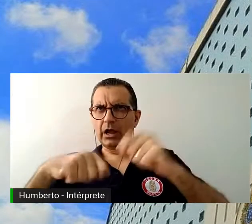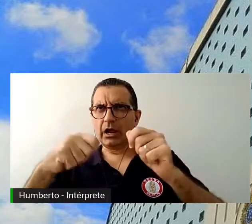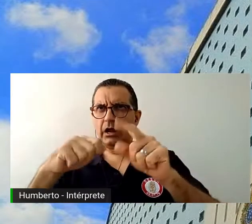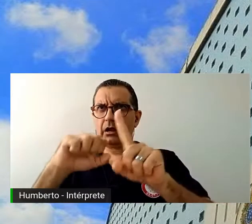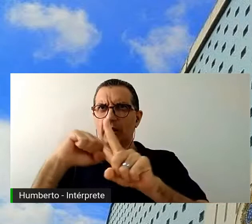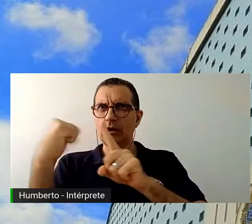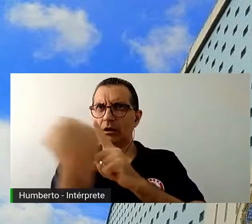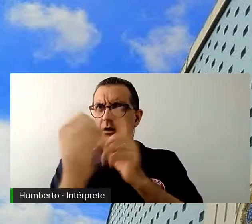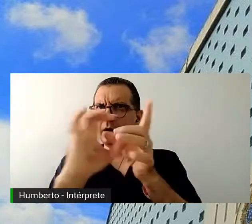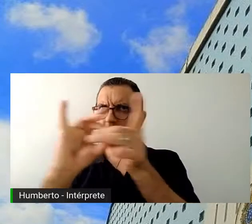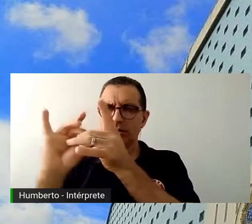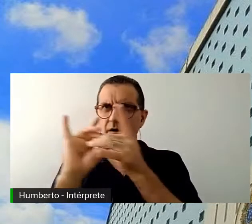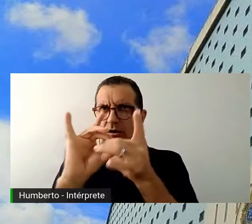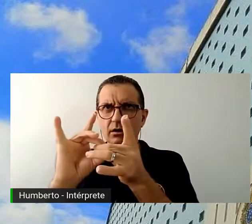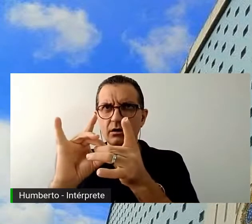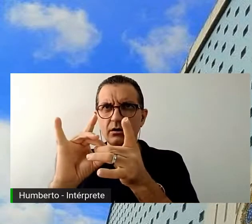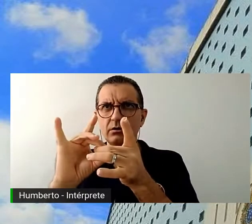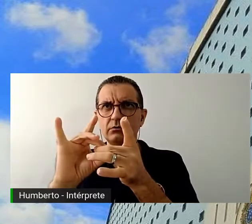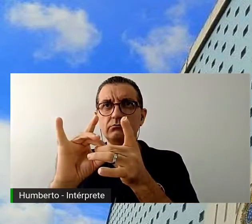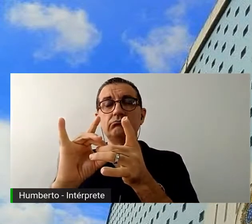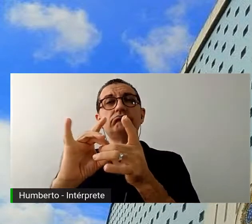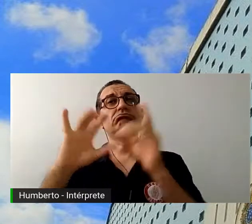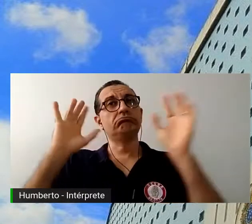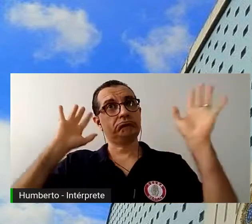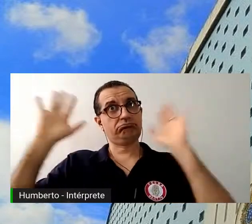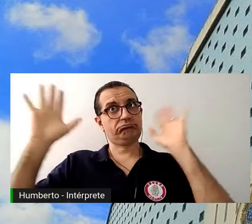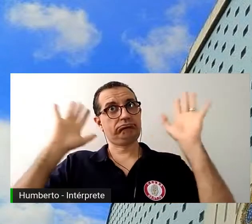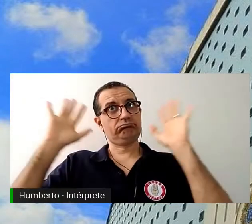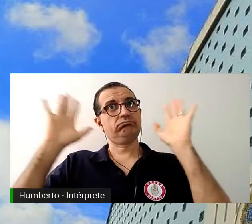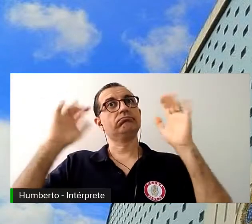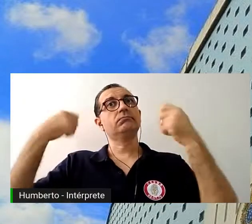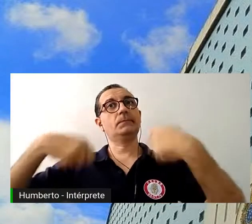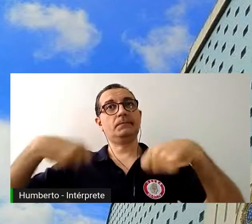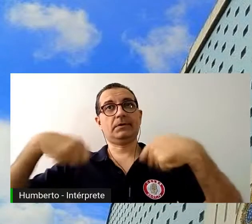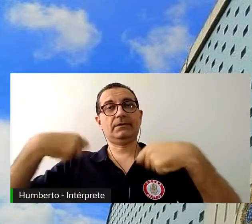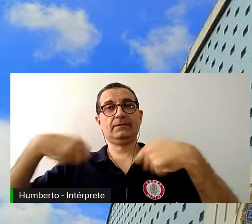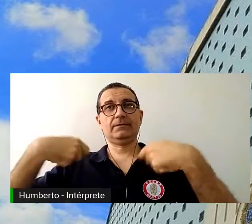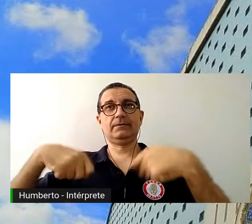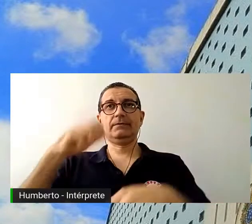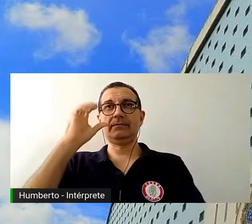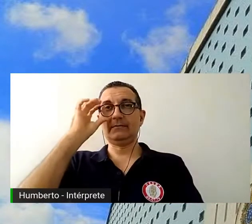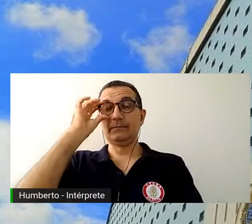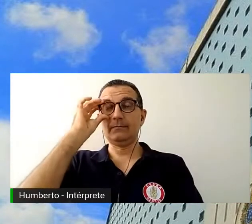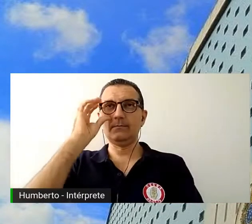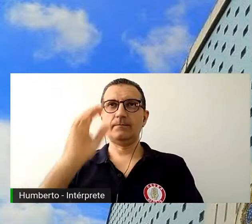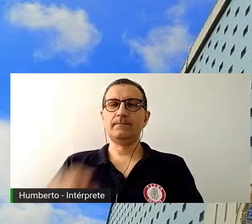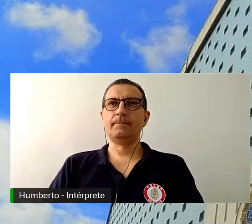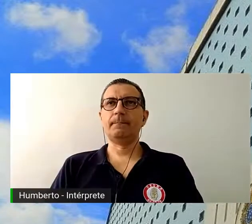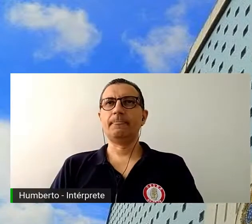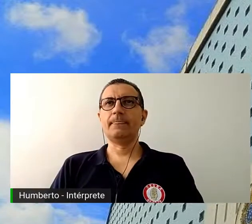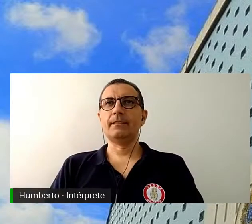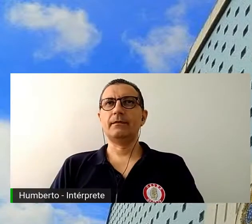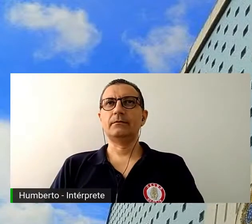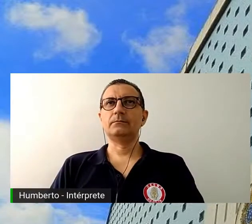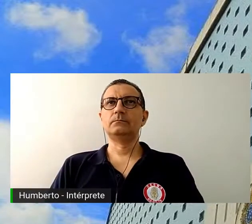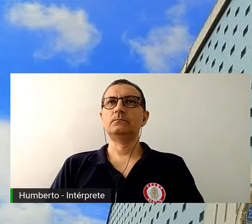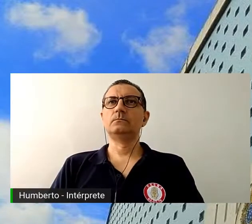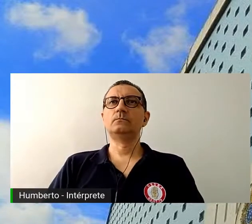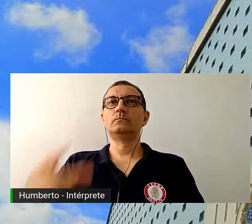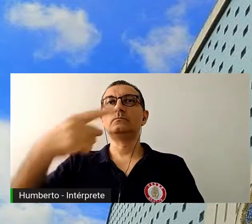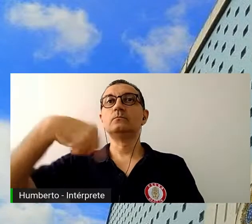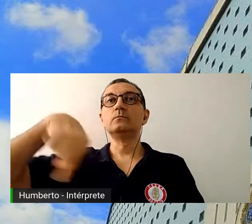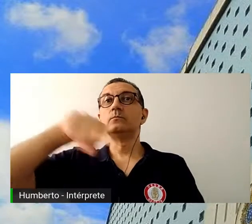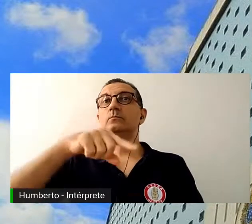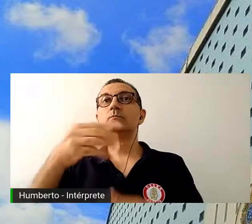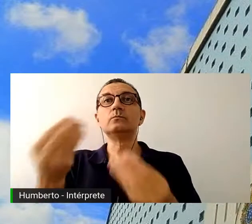que pensar isso para as nossas opções. Nós somos hoje mais de 230